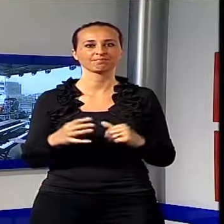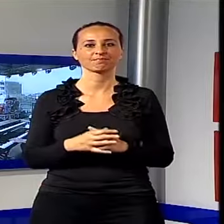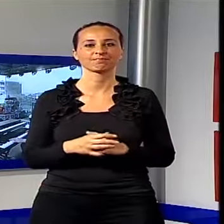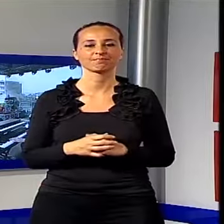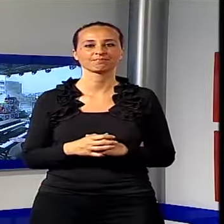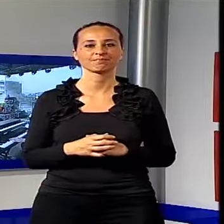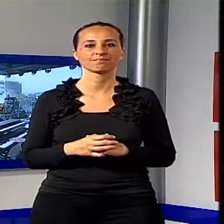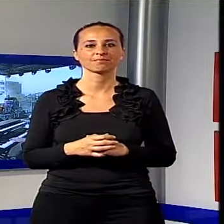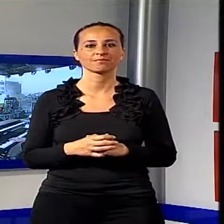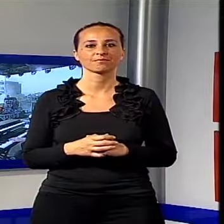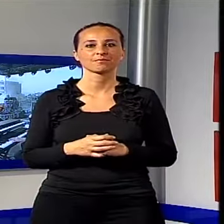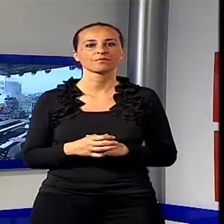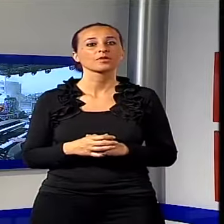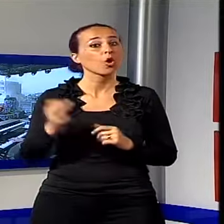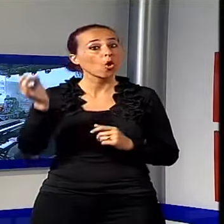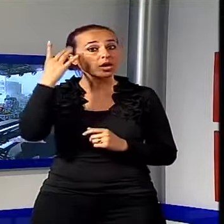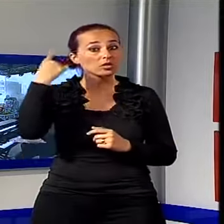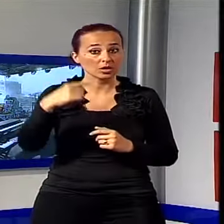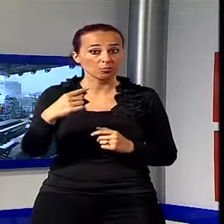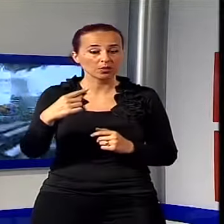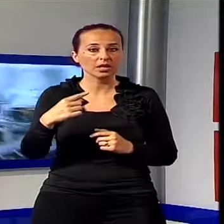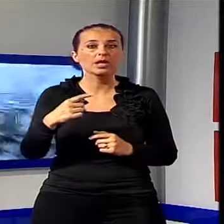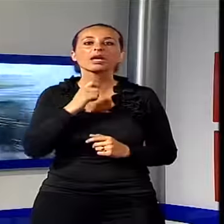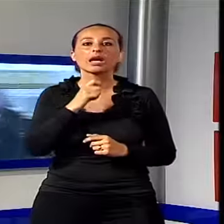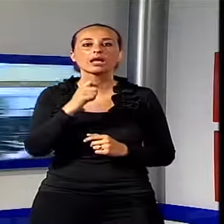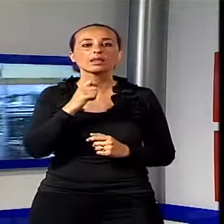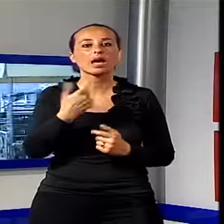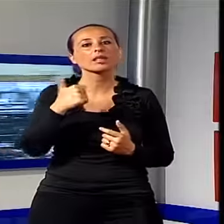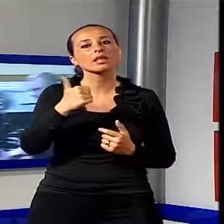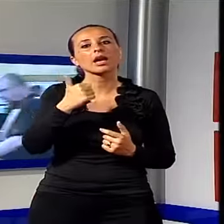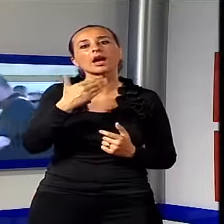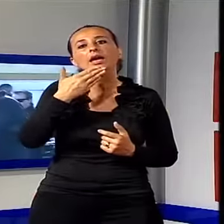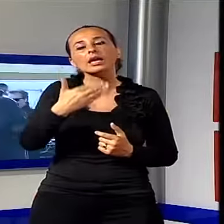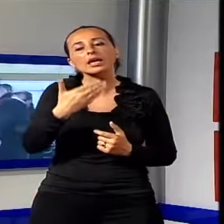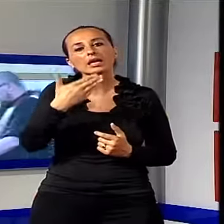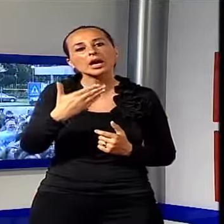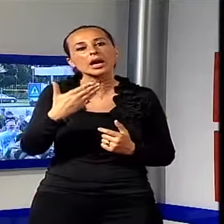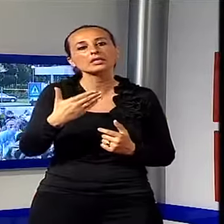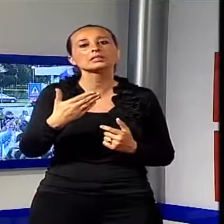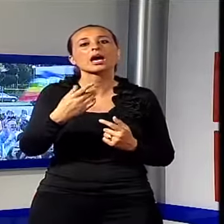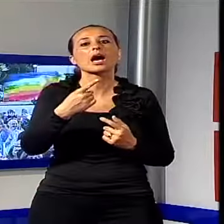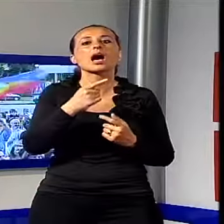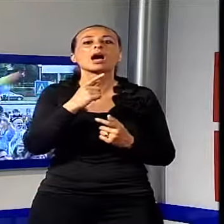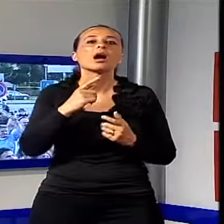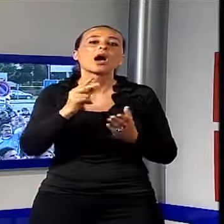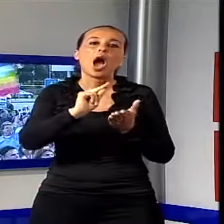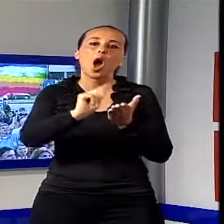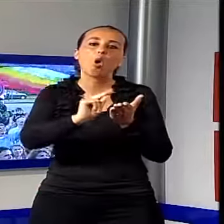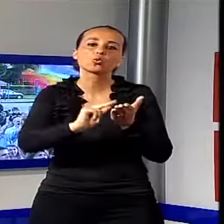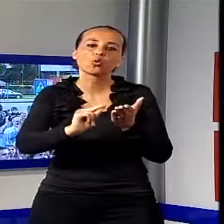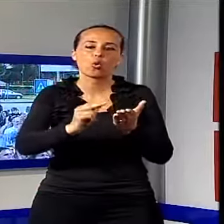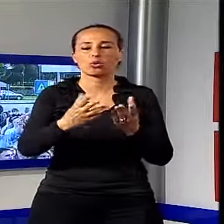Ma per questa occasione Sacco ha reso omaggio anche ad altri grandi autori come Francesco Guccini, Massimo Bubola e Tom Petty con